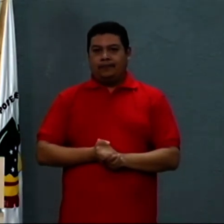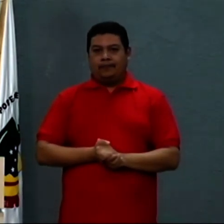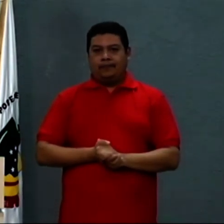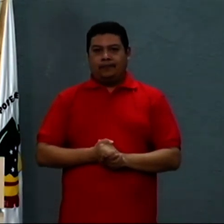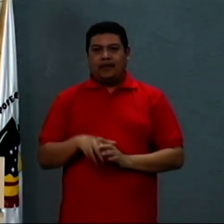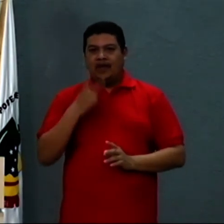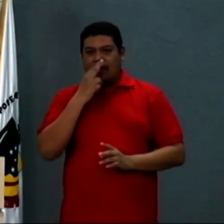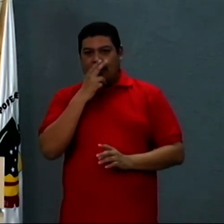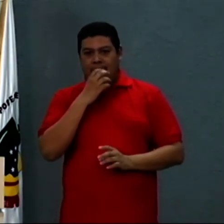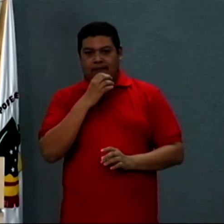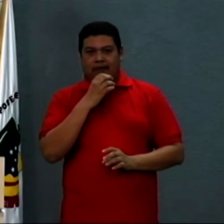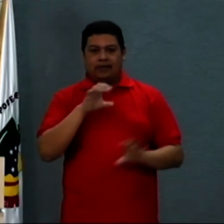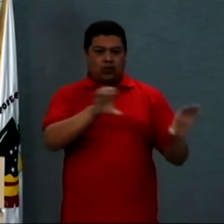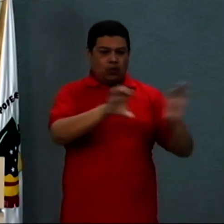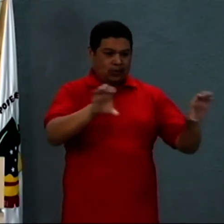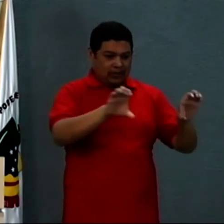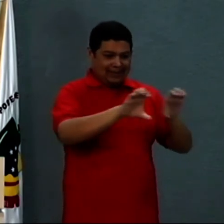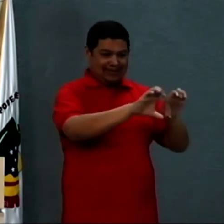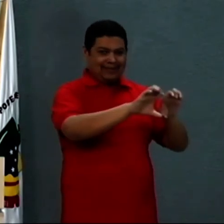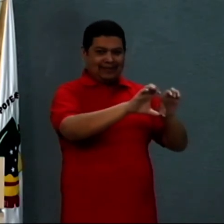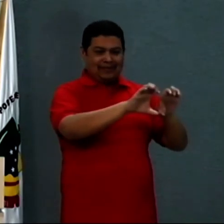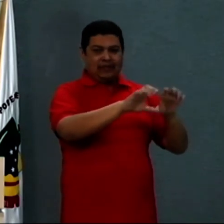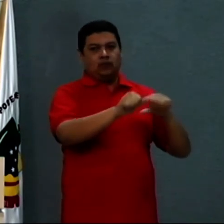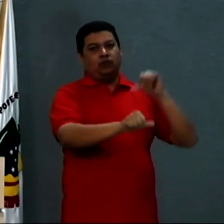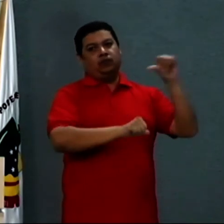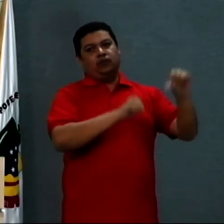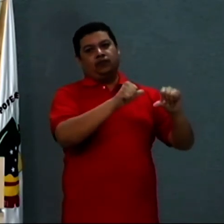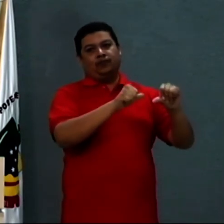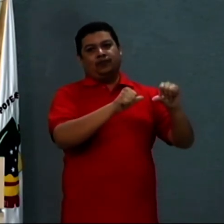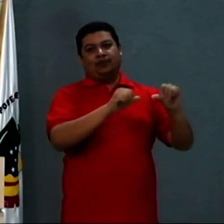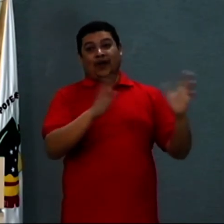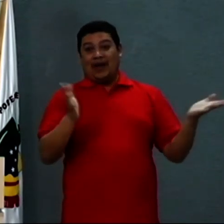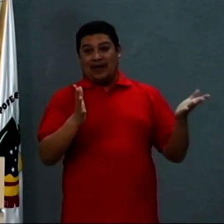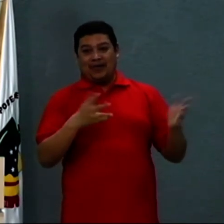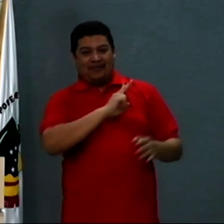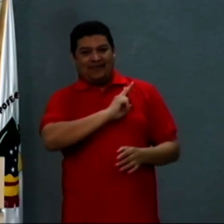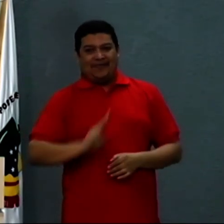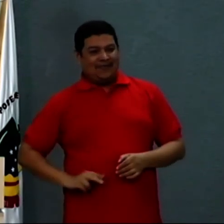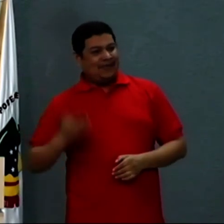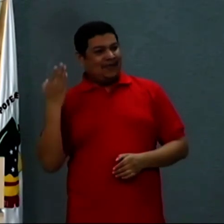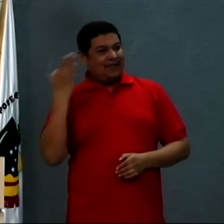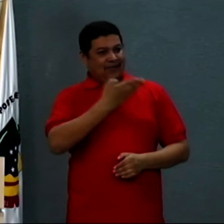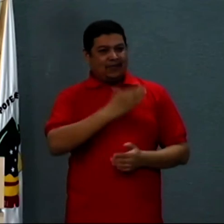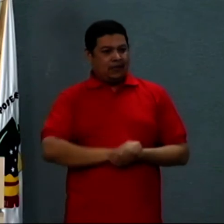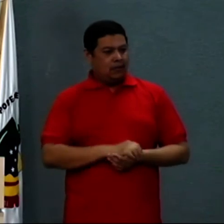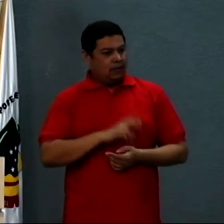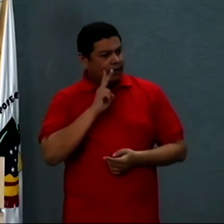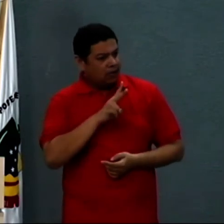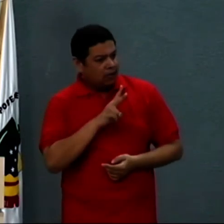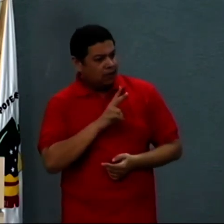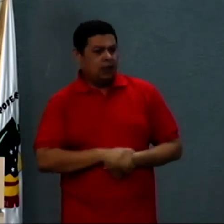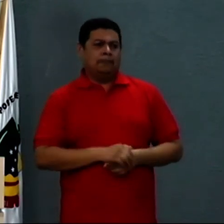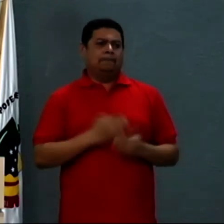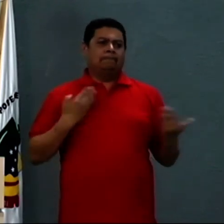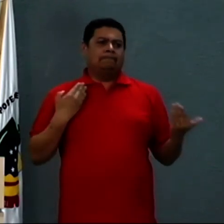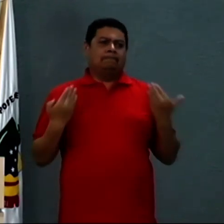com a outra. Aí se tocaram e mudaram a situação. Aí quando chega lá um vereador, que ele não é engenheiro, mas ele tem a noção que a coisa está